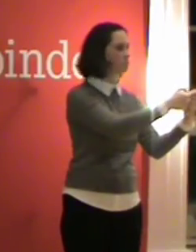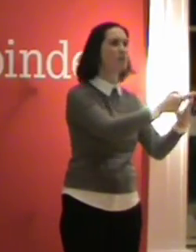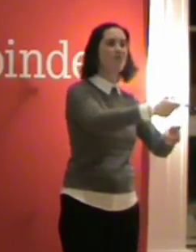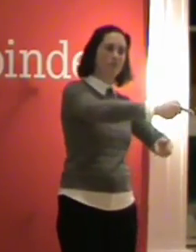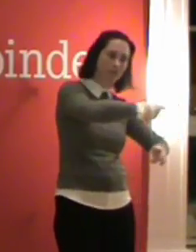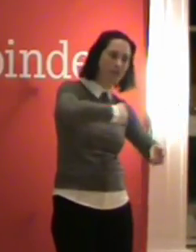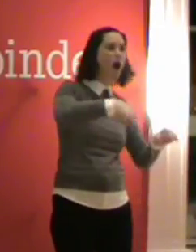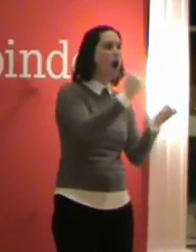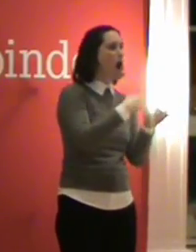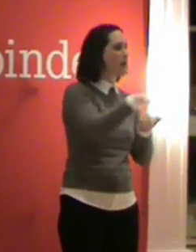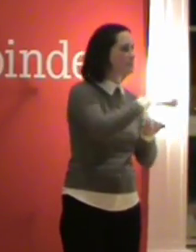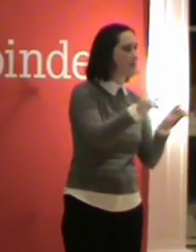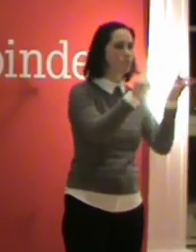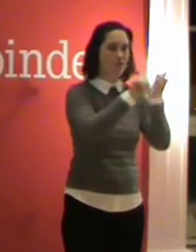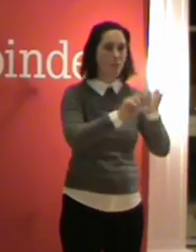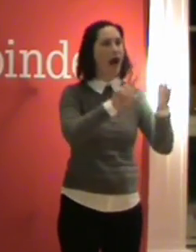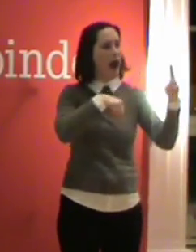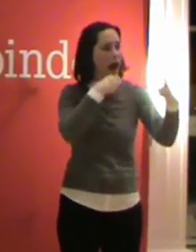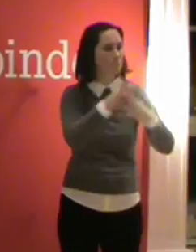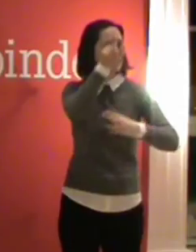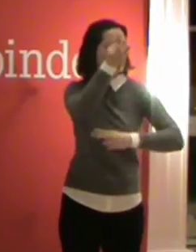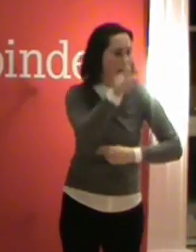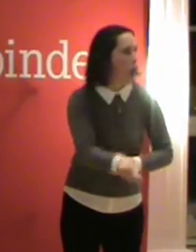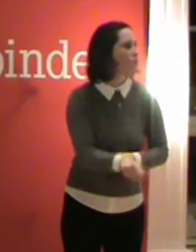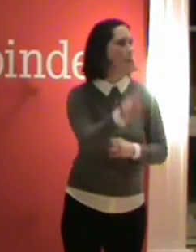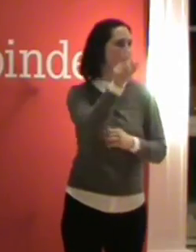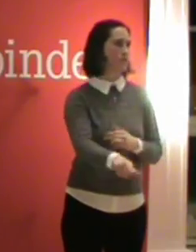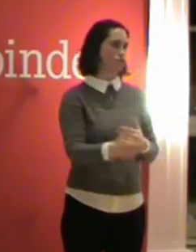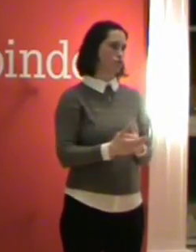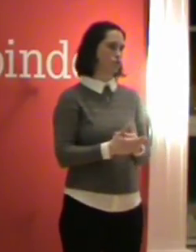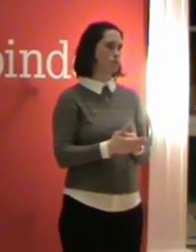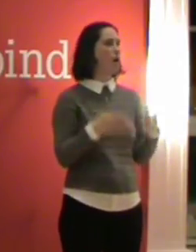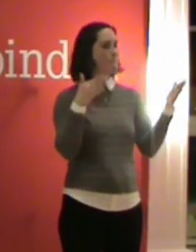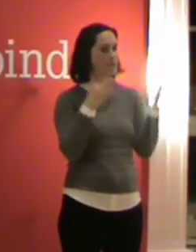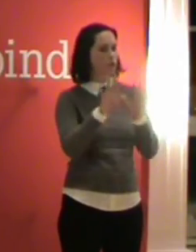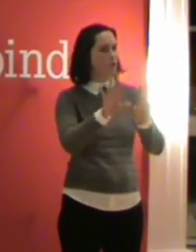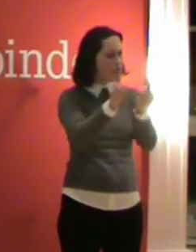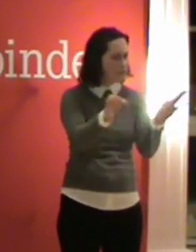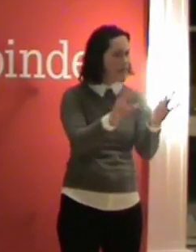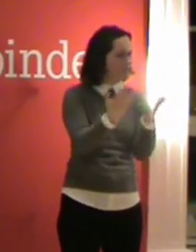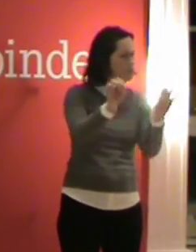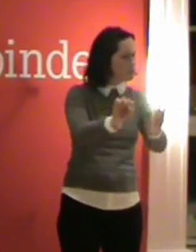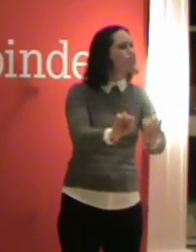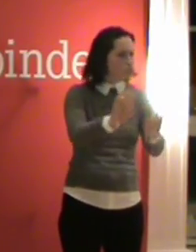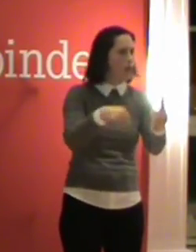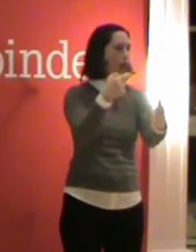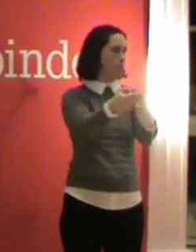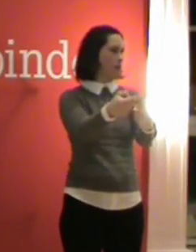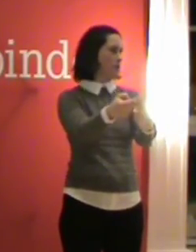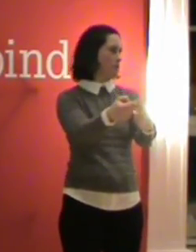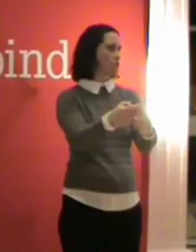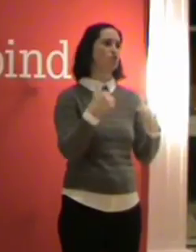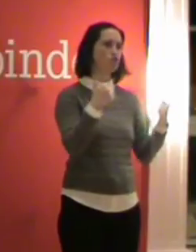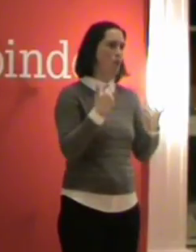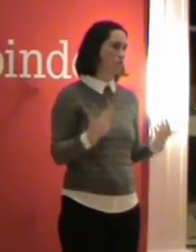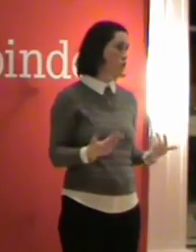einzelne Arbeitsplatz wird auf den Behinderten zugeschnitten und abgestimmt nach den Fähigkeiten, nach den Möglichkeiten. Und das ist absolut toll. Und